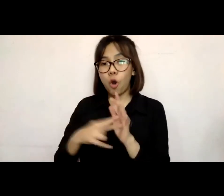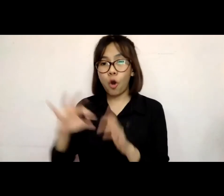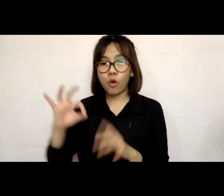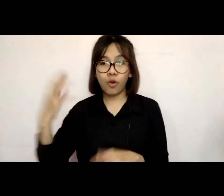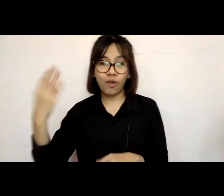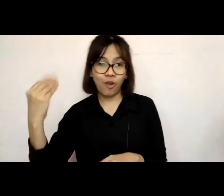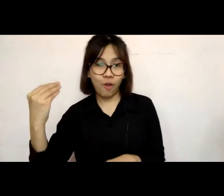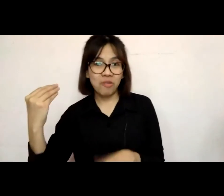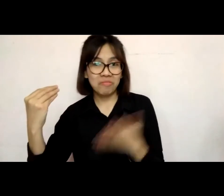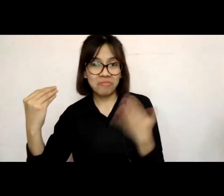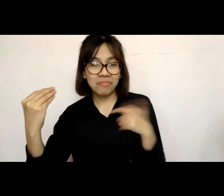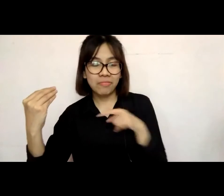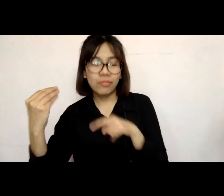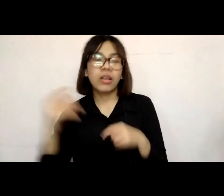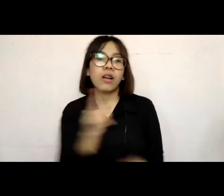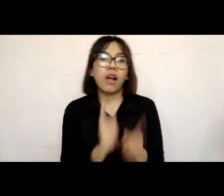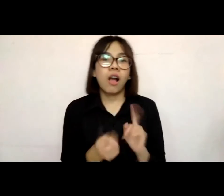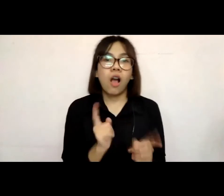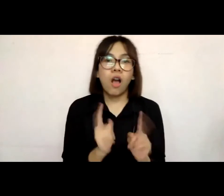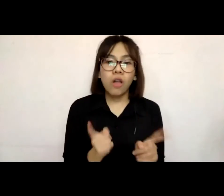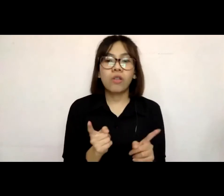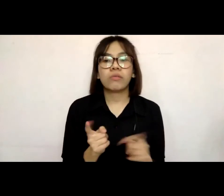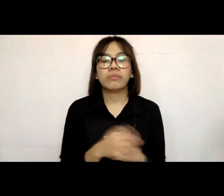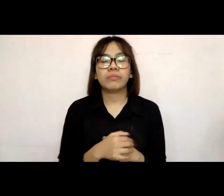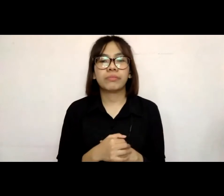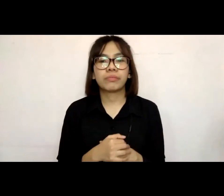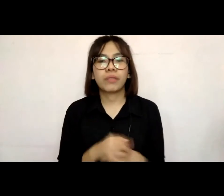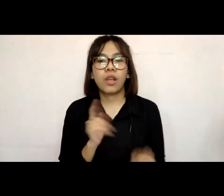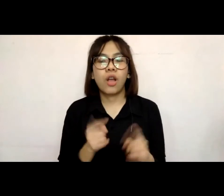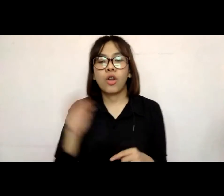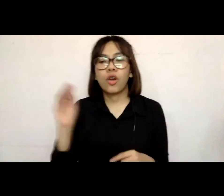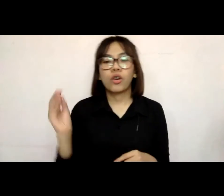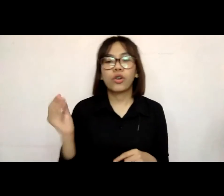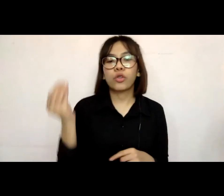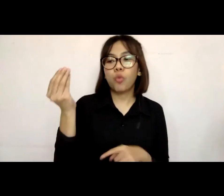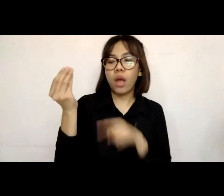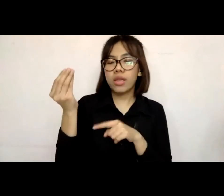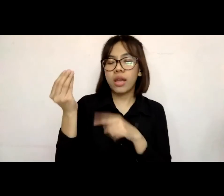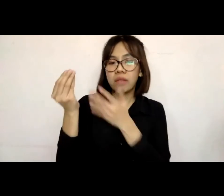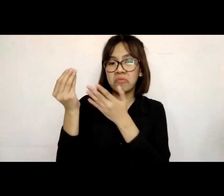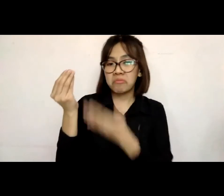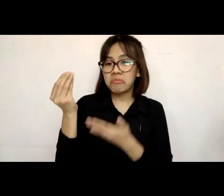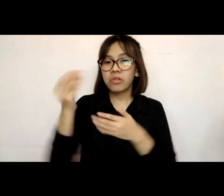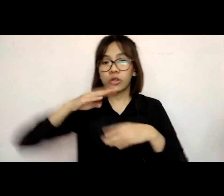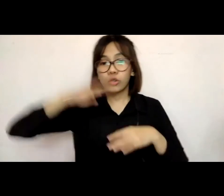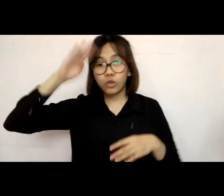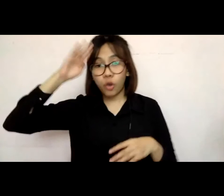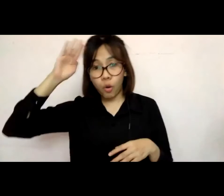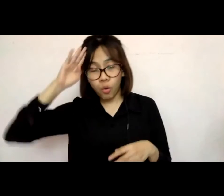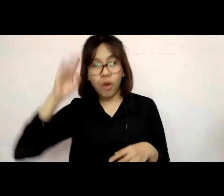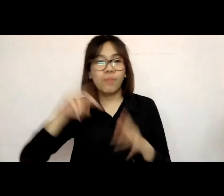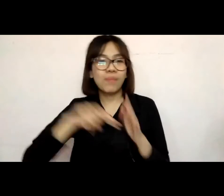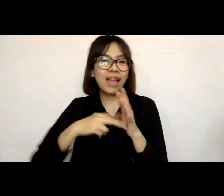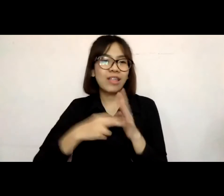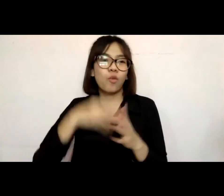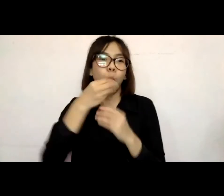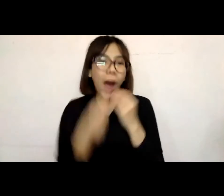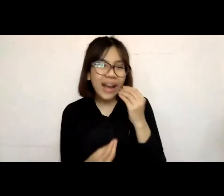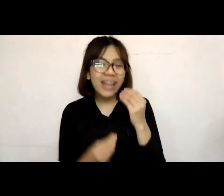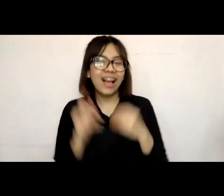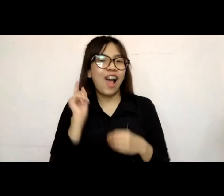maupun tenaga kependidikannya, ya kita khawatir tadi bahwa responsif gender tidak